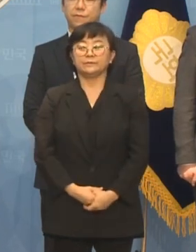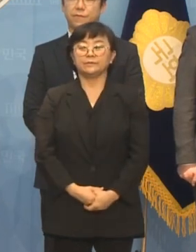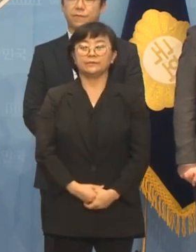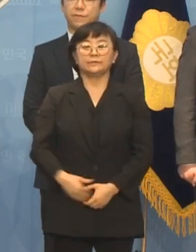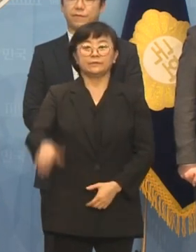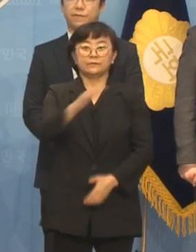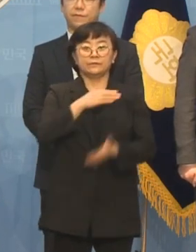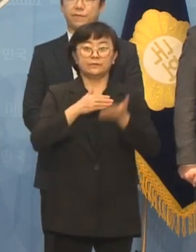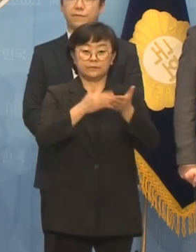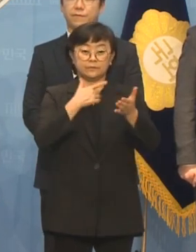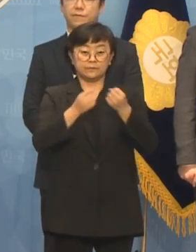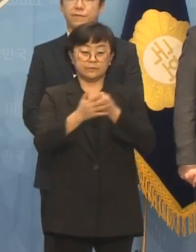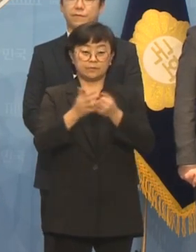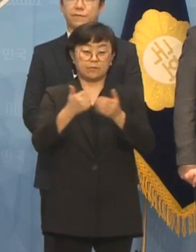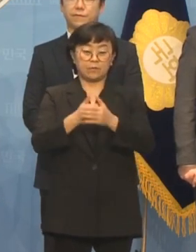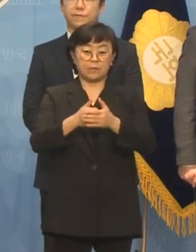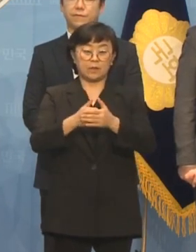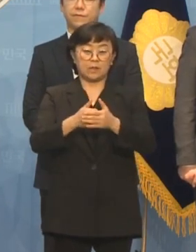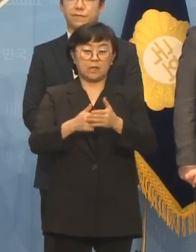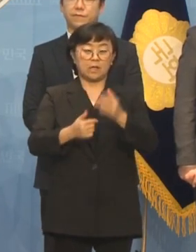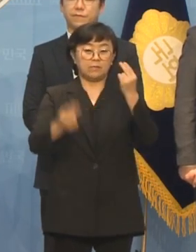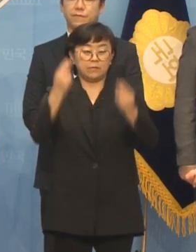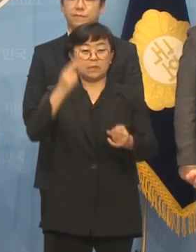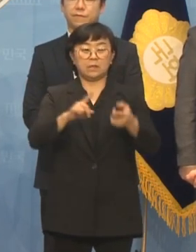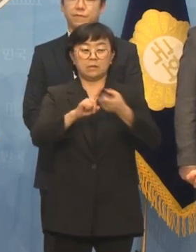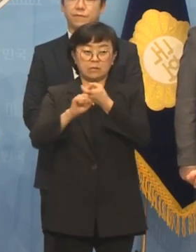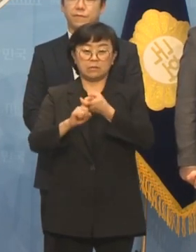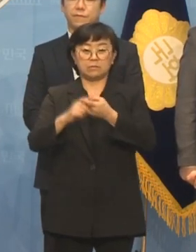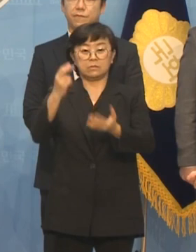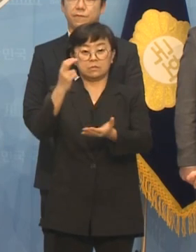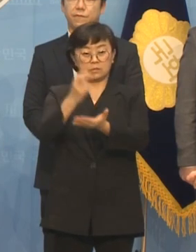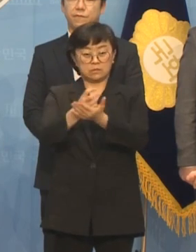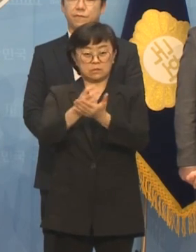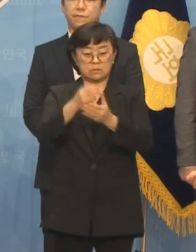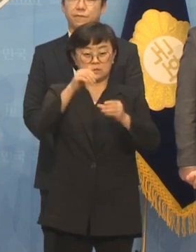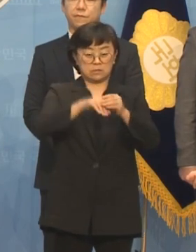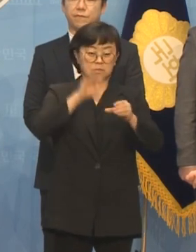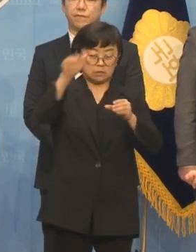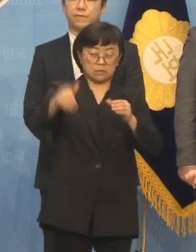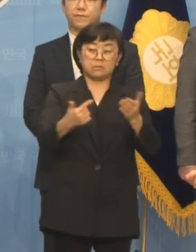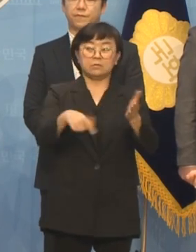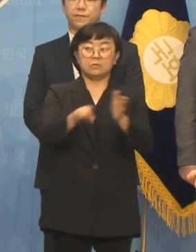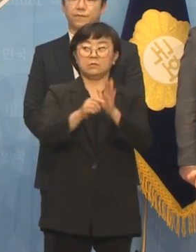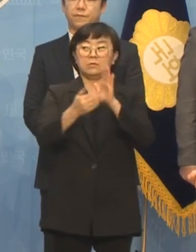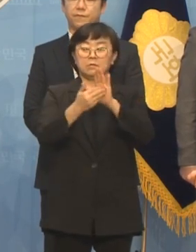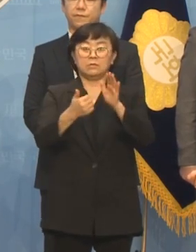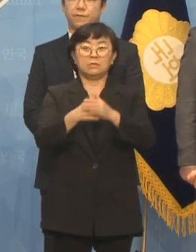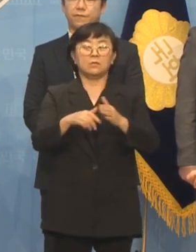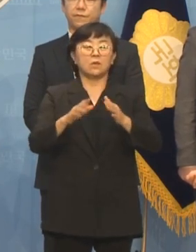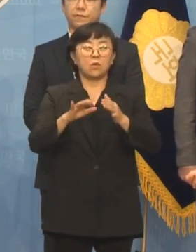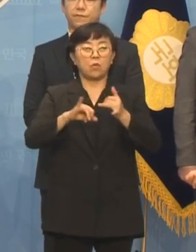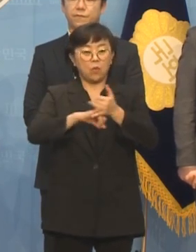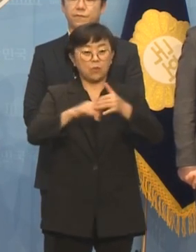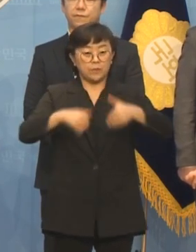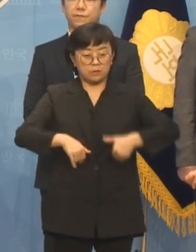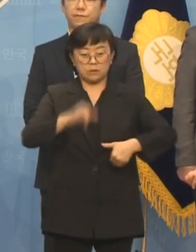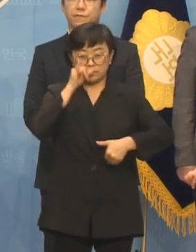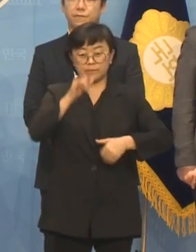저희가 제안한 범진보 비례연합정당은 선거제 태양을 막기 위한 절절함에서 나온 고육책일 뿐만